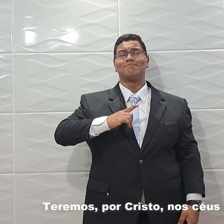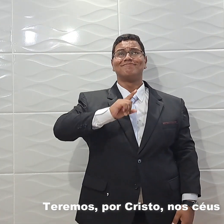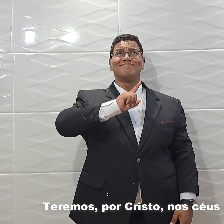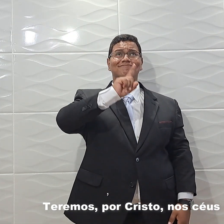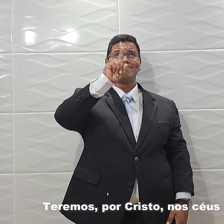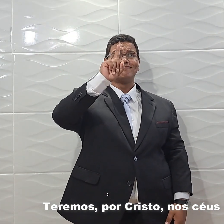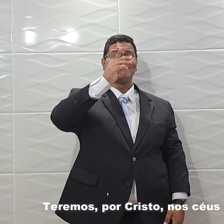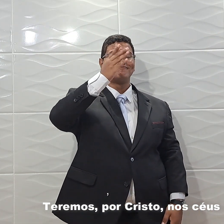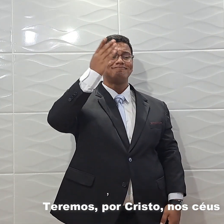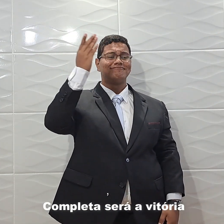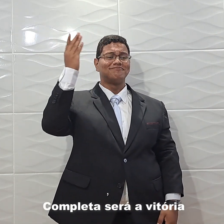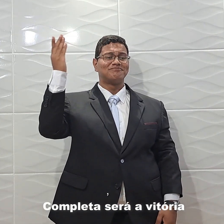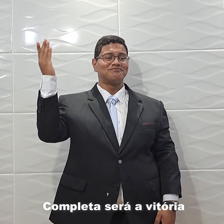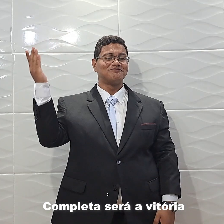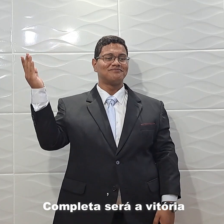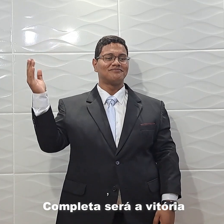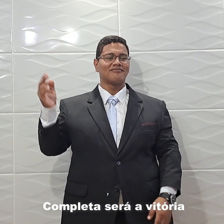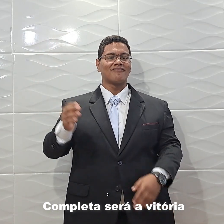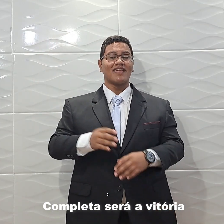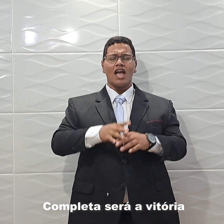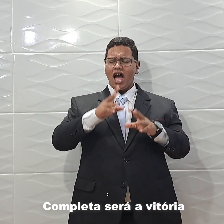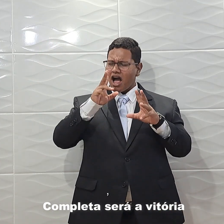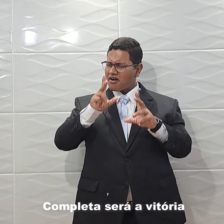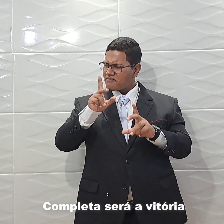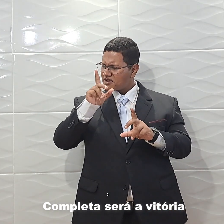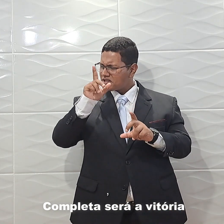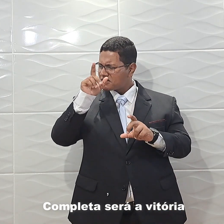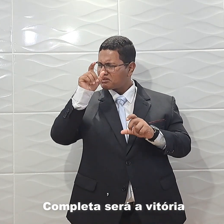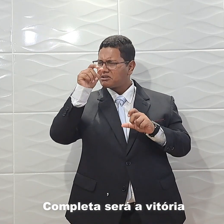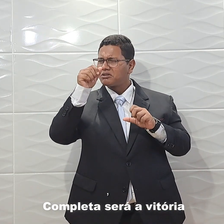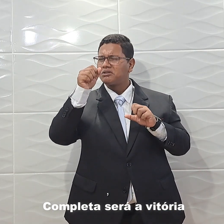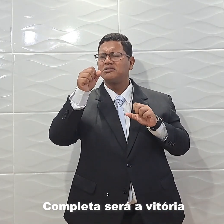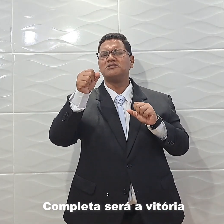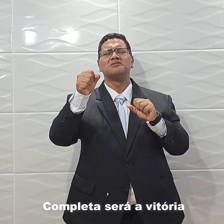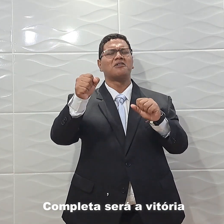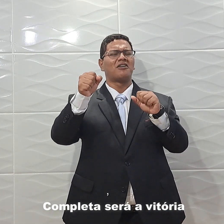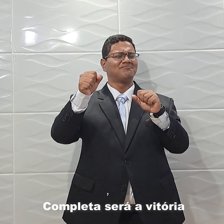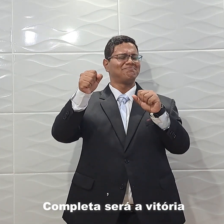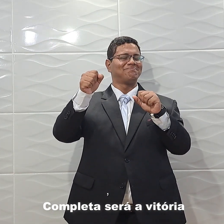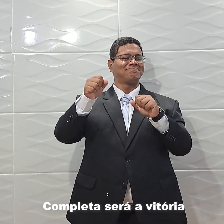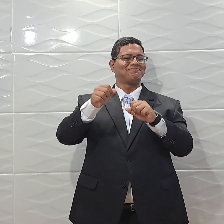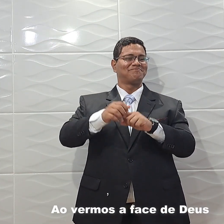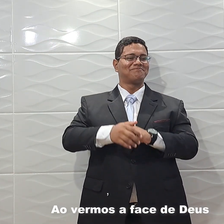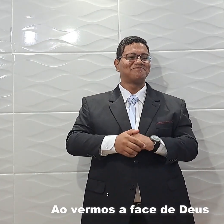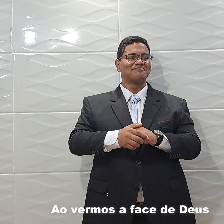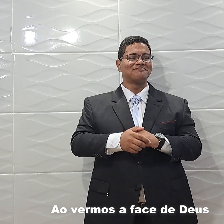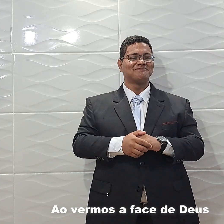Completa será a vitória Ao